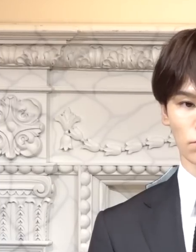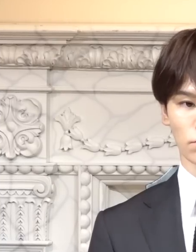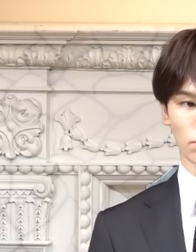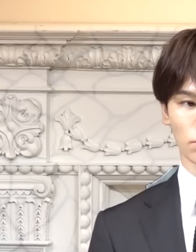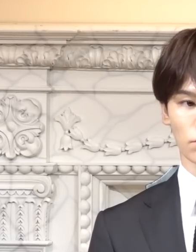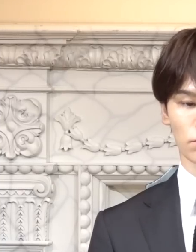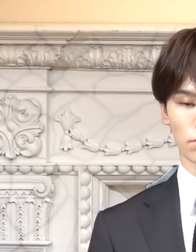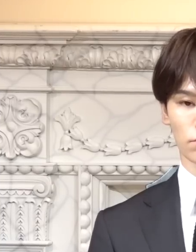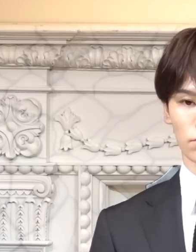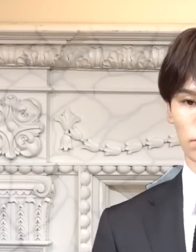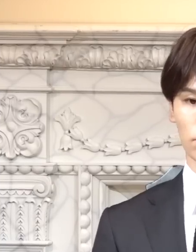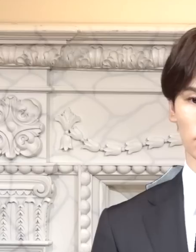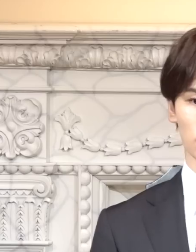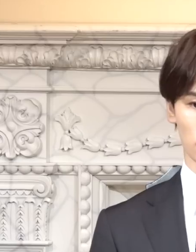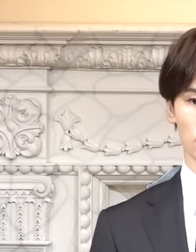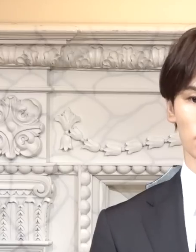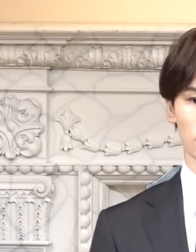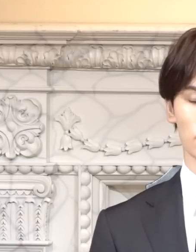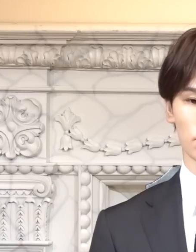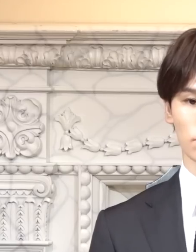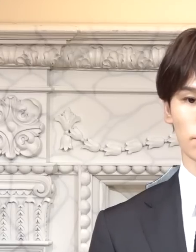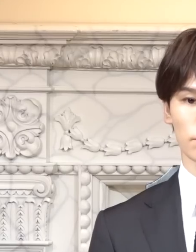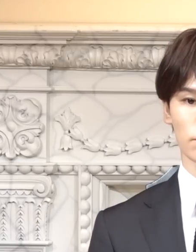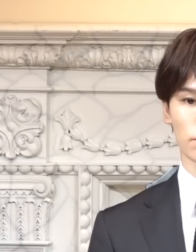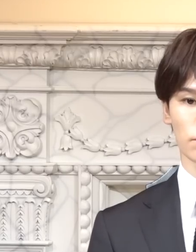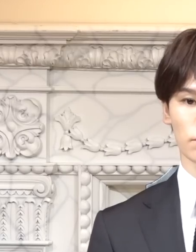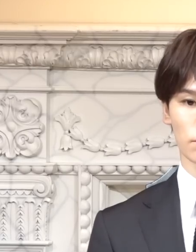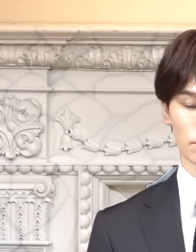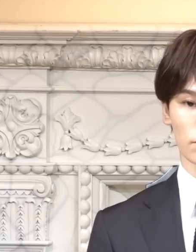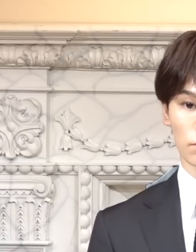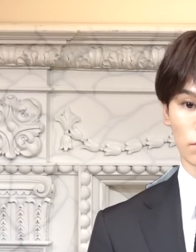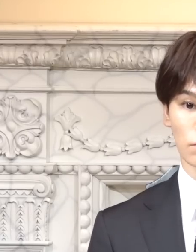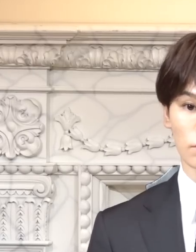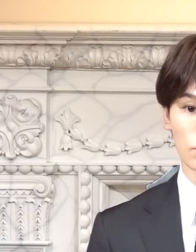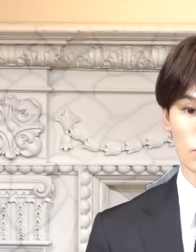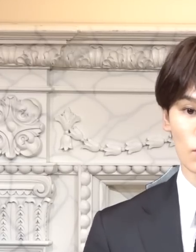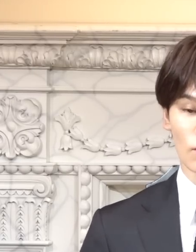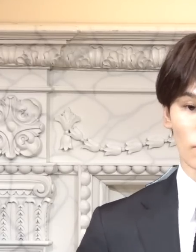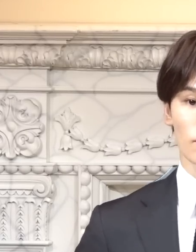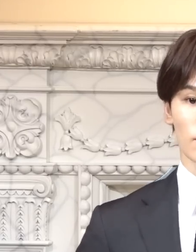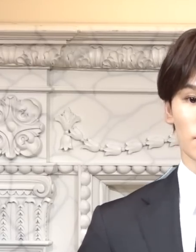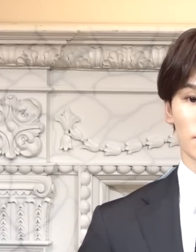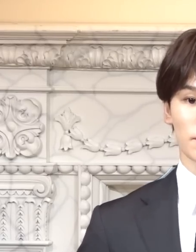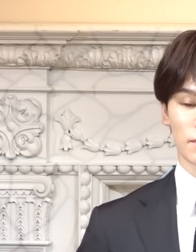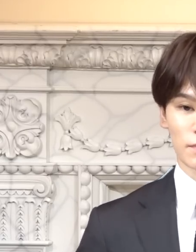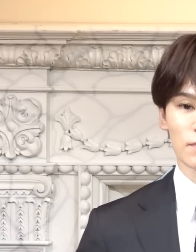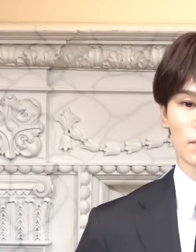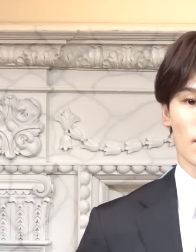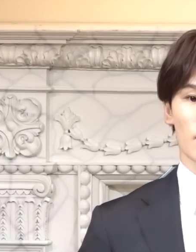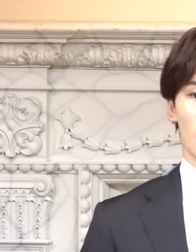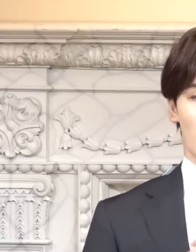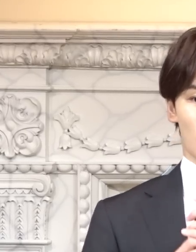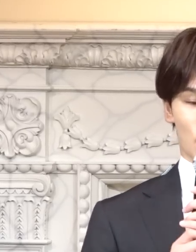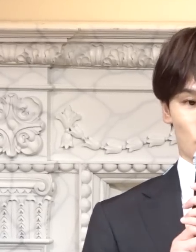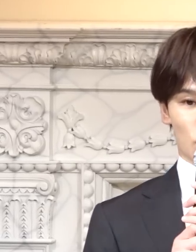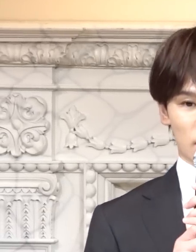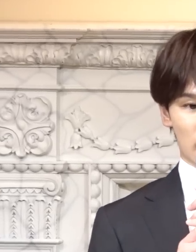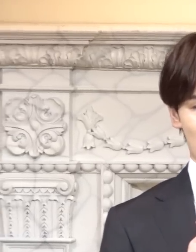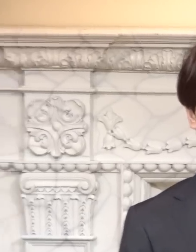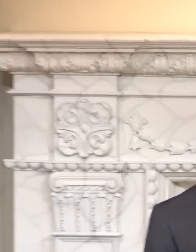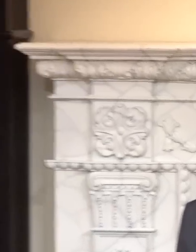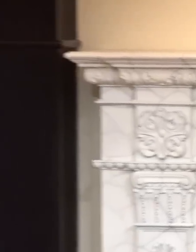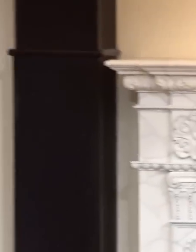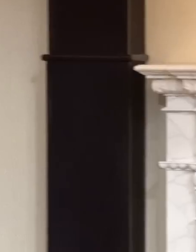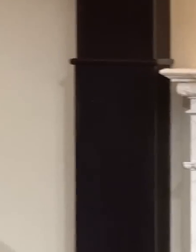ょっとお渡ししました。 足立さんすごい頑張りましたね、サプライズのプロポーズ。 そう